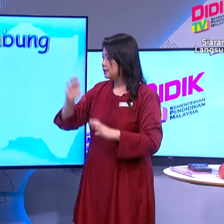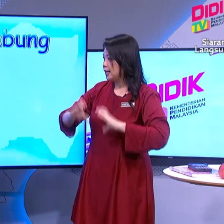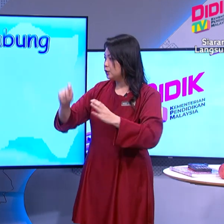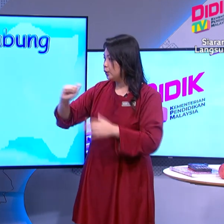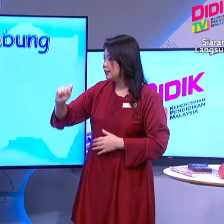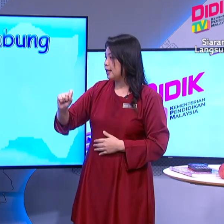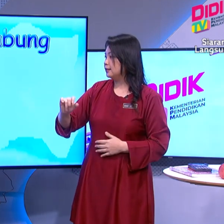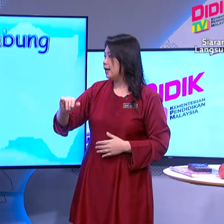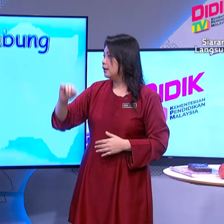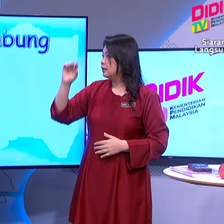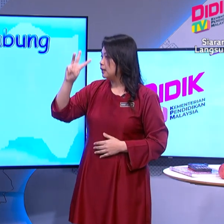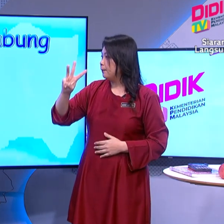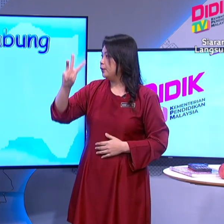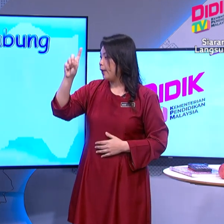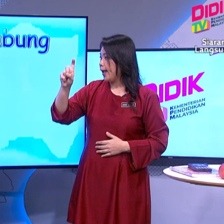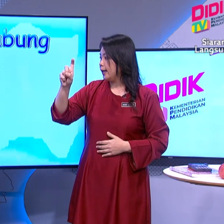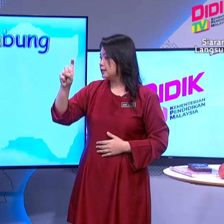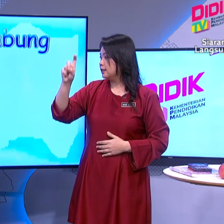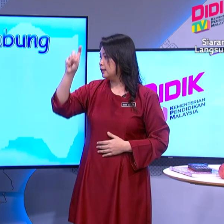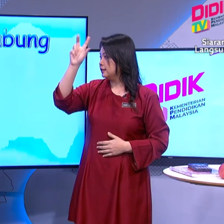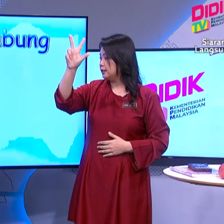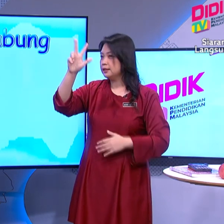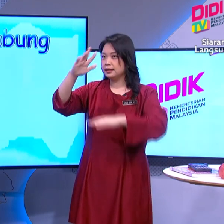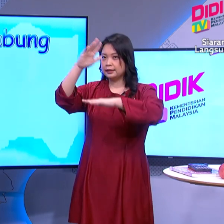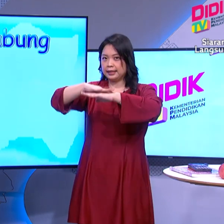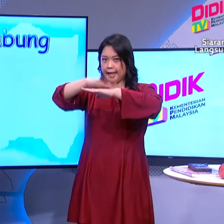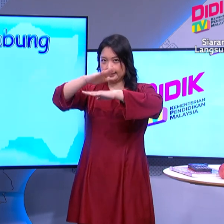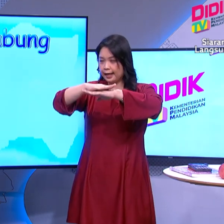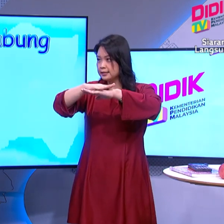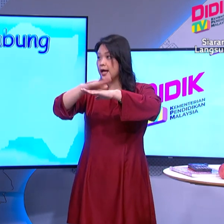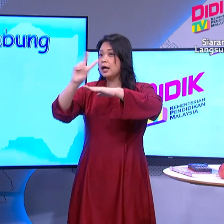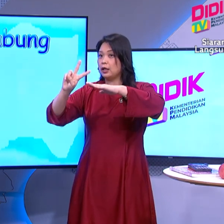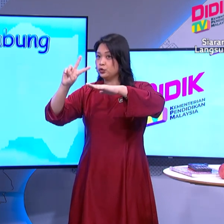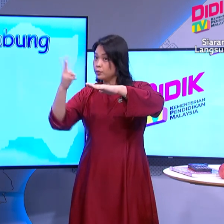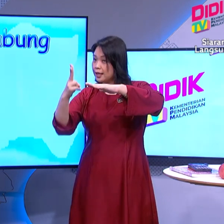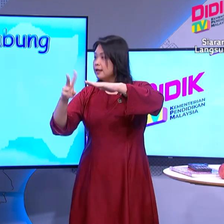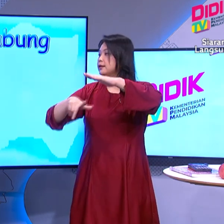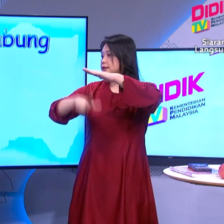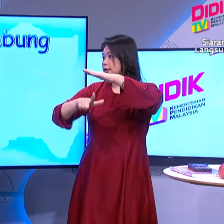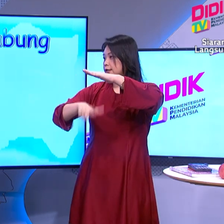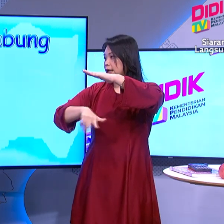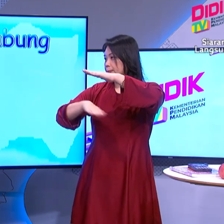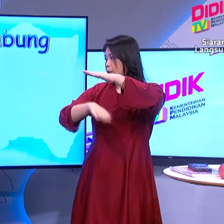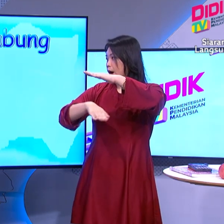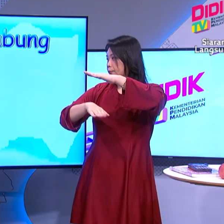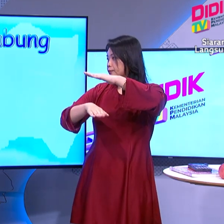cara tulis adalah tablu X3 serta di atas kalau songsang kita letak di bawah